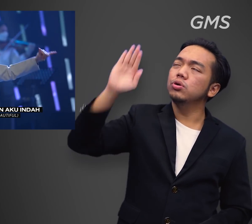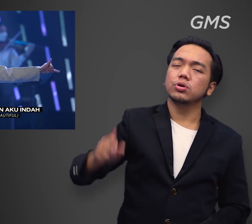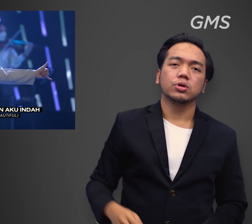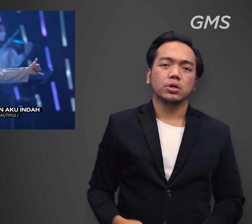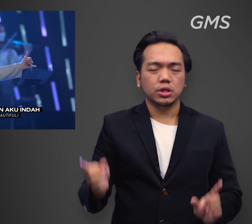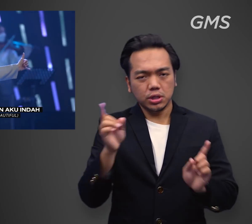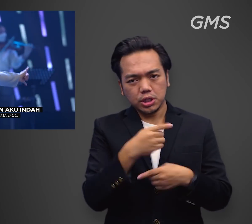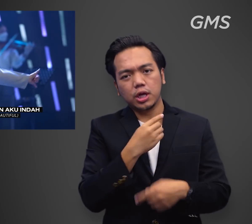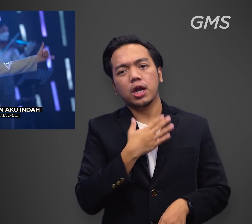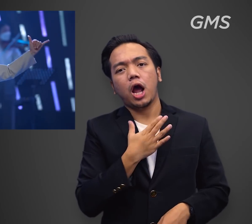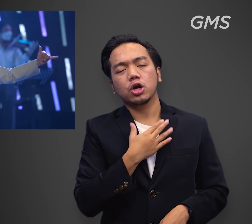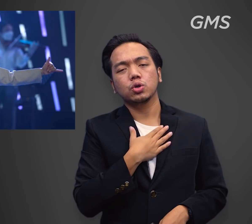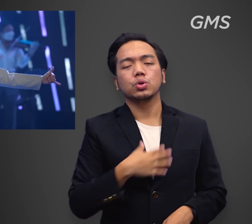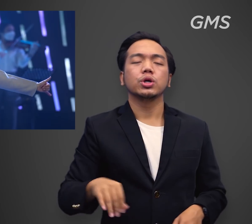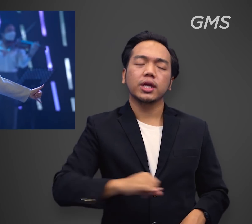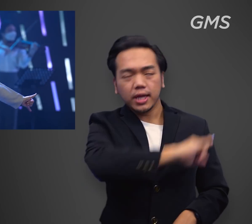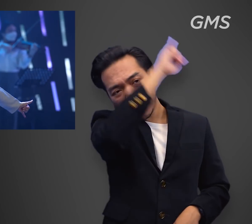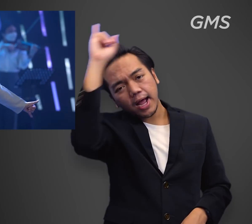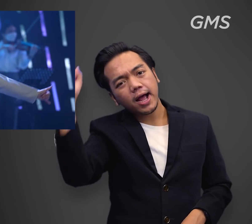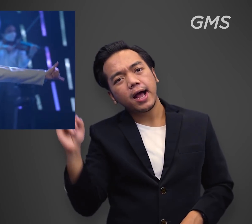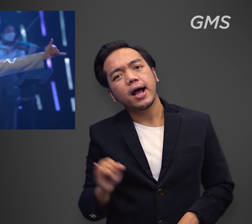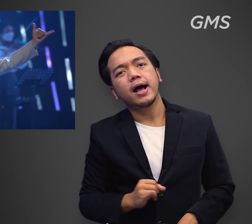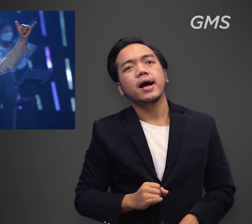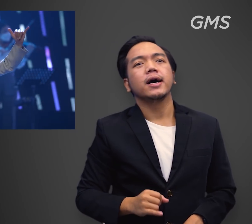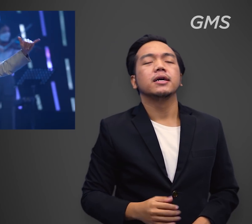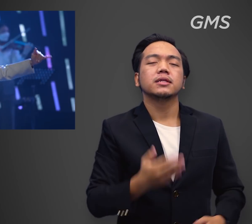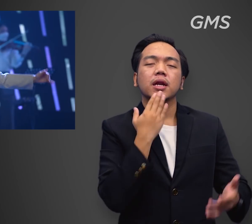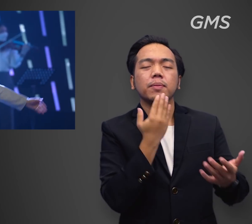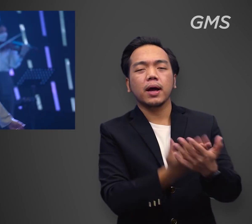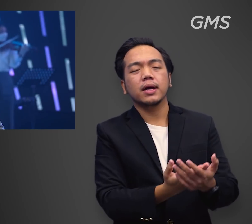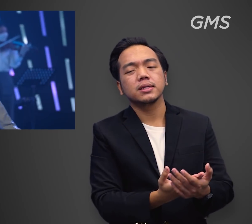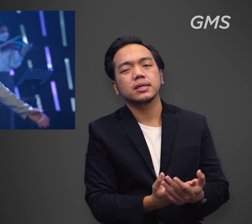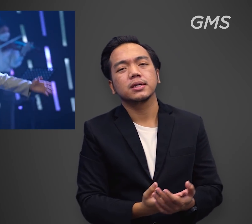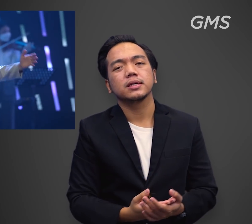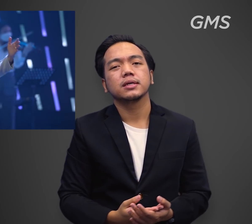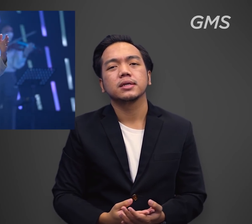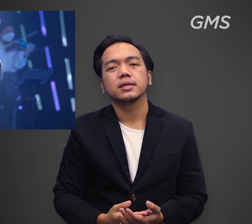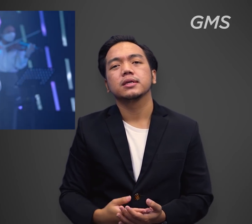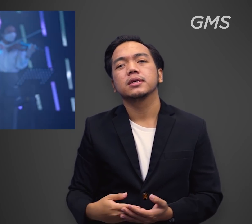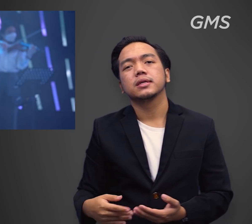jadikan aku indah. Terima kasih.